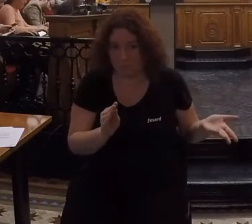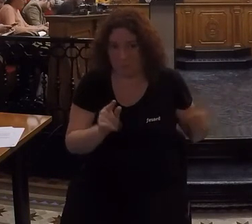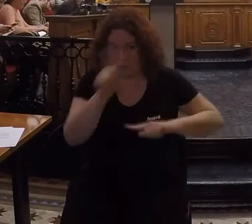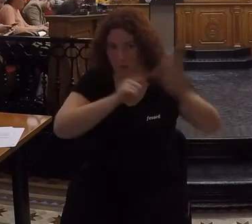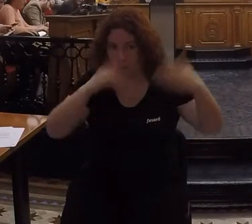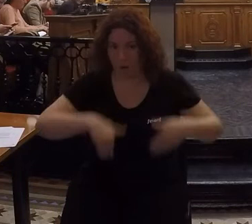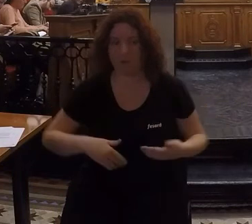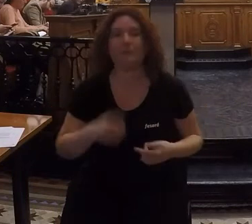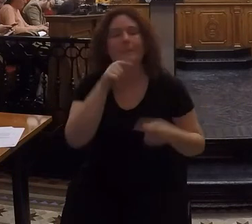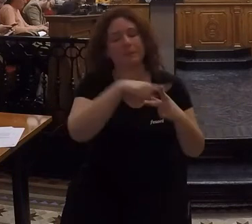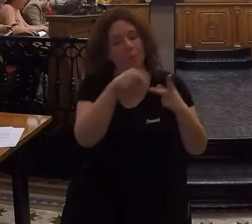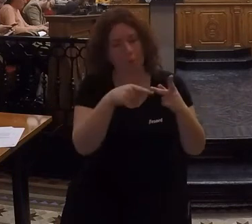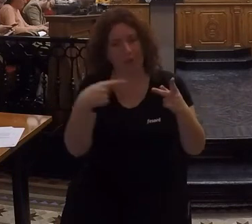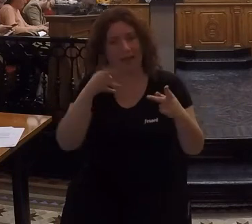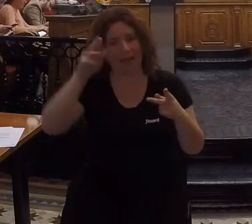lugar, señor Granero,